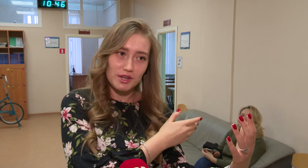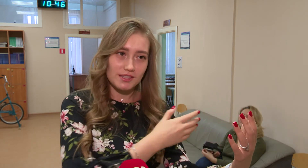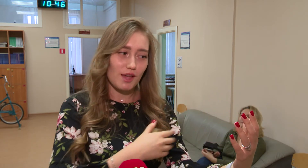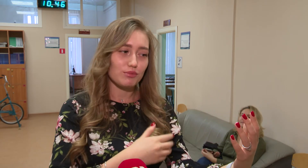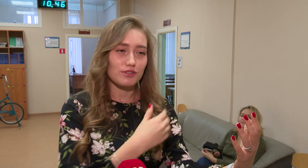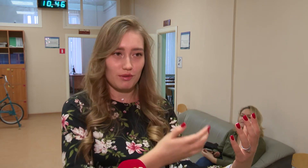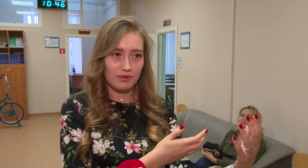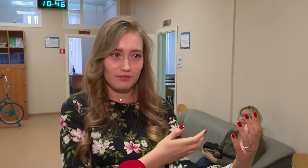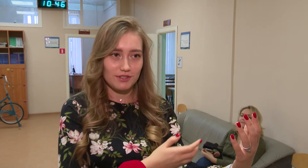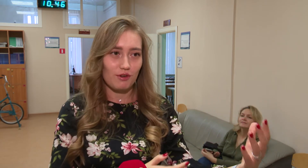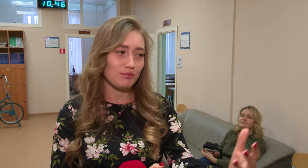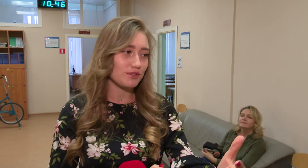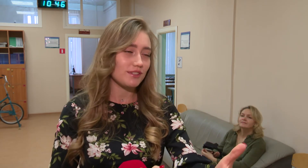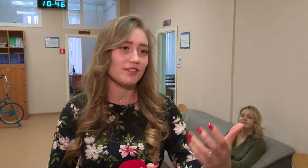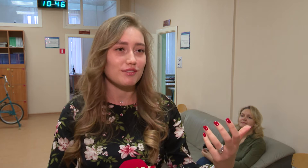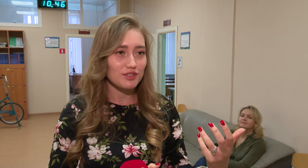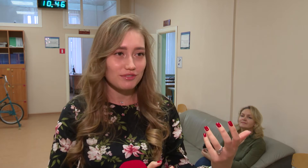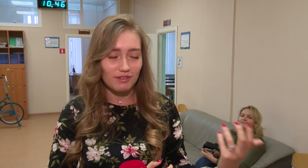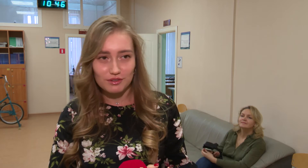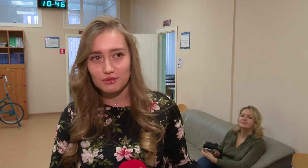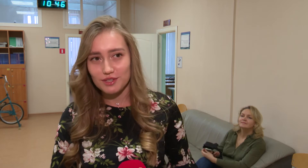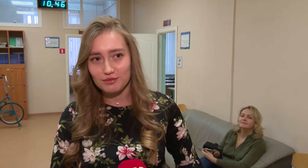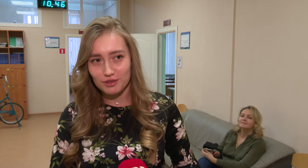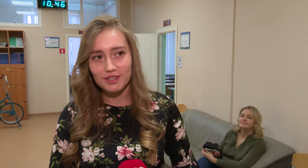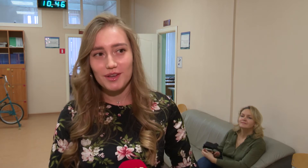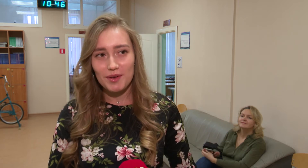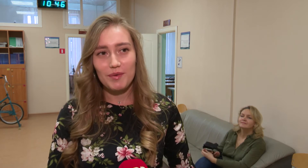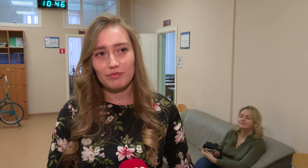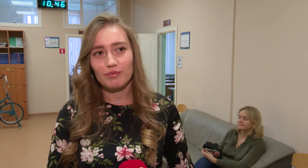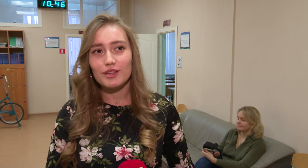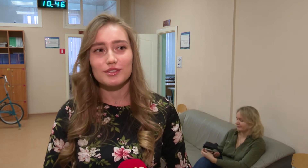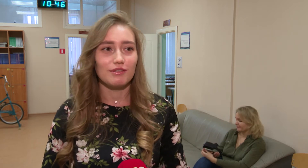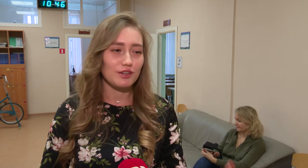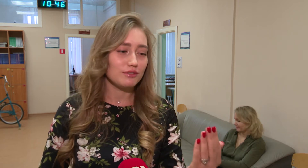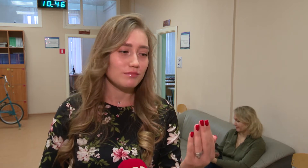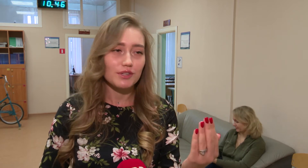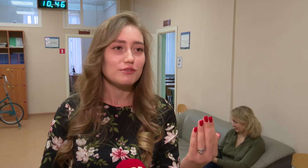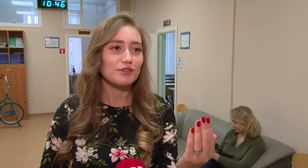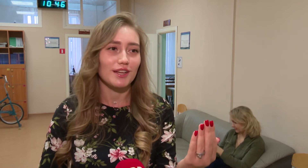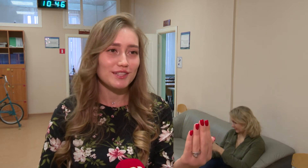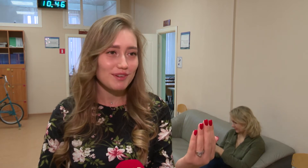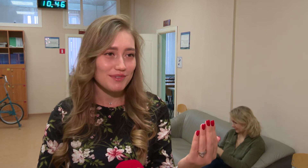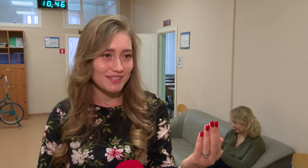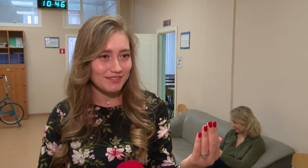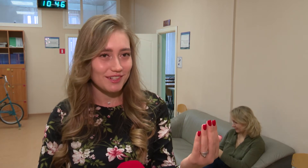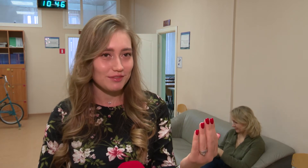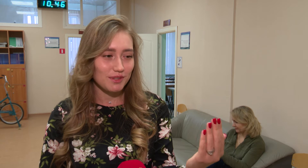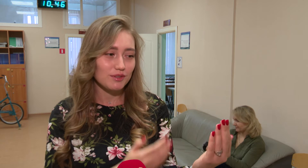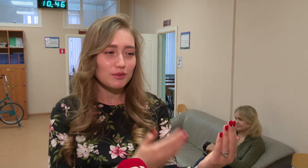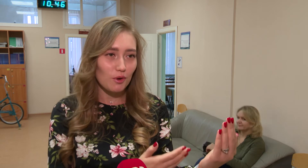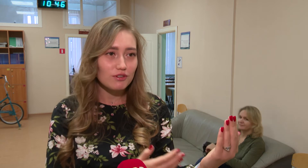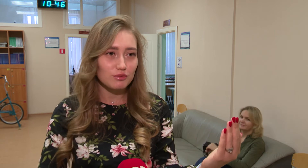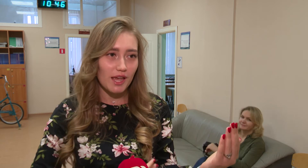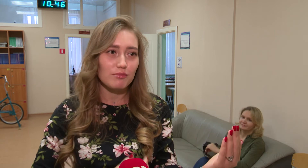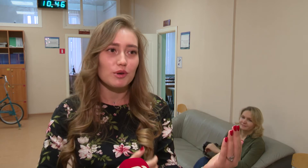глухим общаться, я ему должна переводить. А он просто иногда врачи выхватывают телефон. И разговаривают, я говорю, не надо с вами разговаривать, не